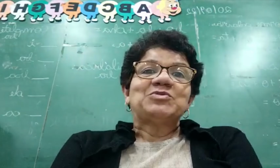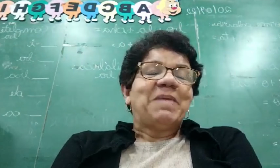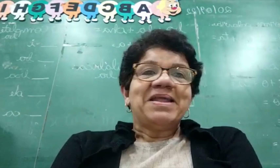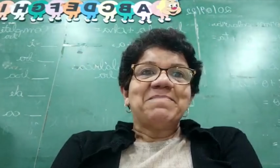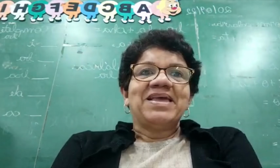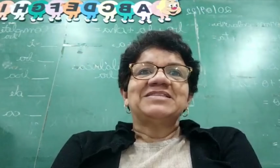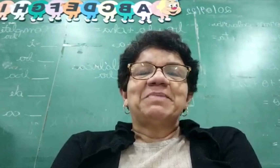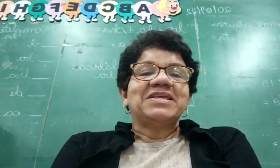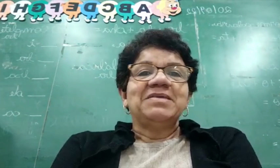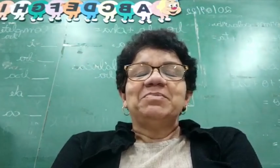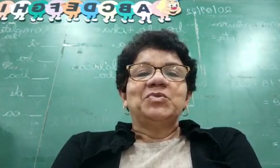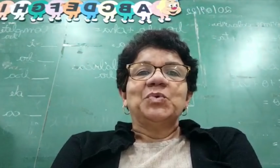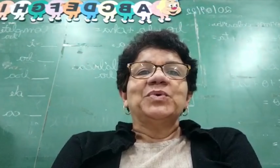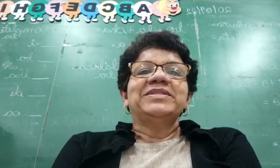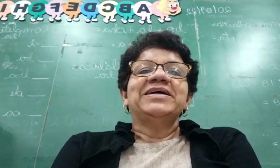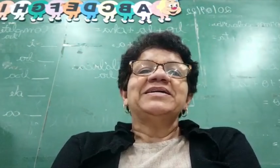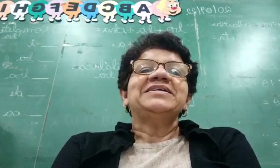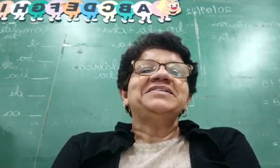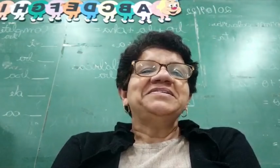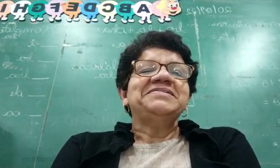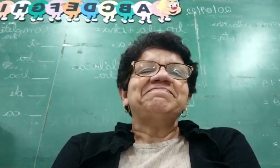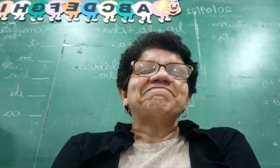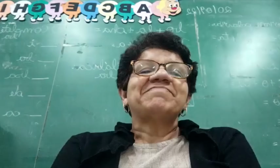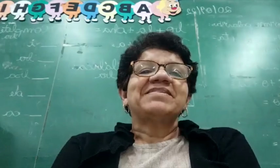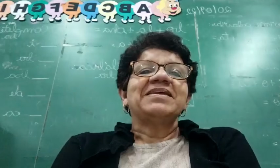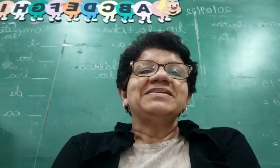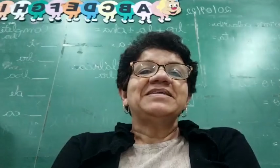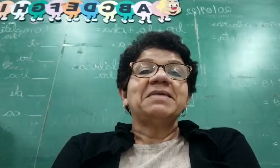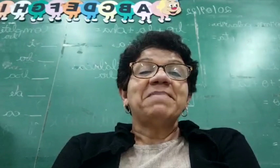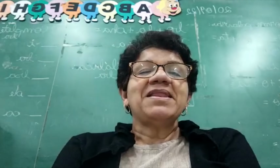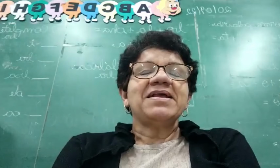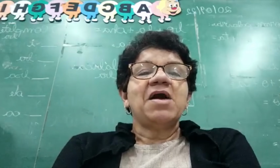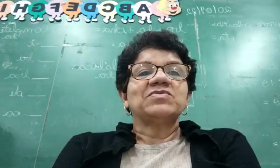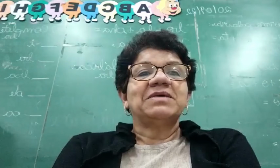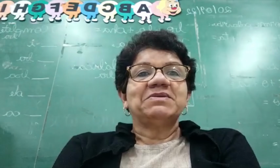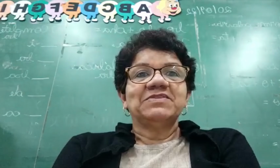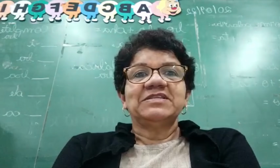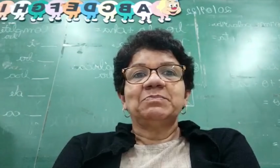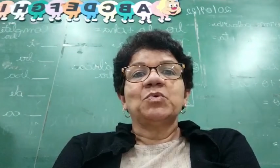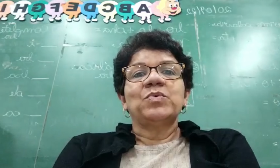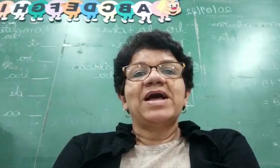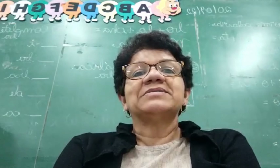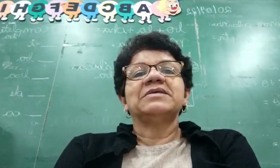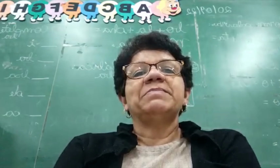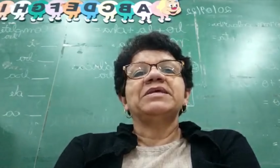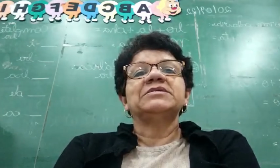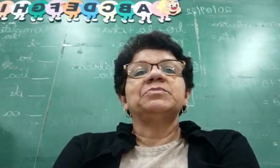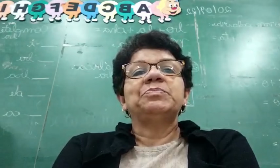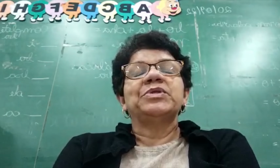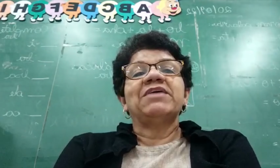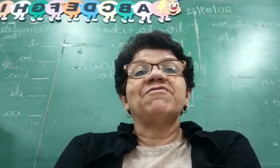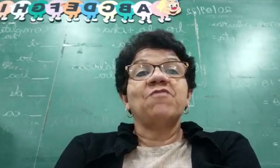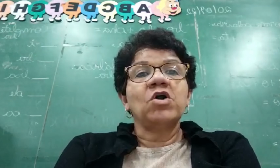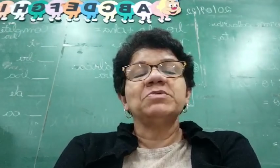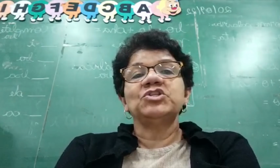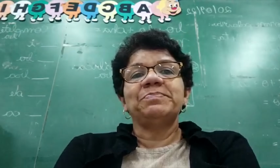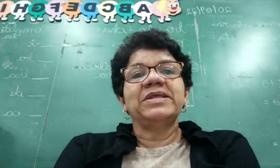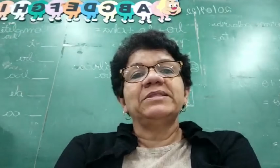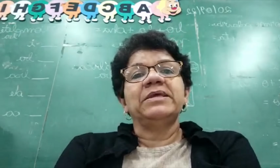os parabéns para a equipe toda. E seria bem legal, sabe, que vocês procurassem mesmo. Porque a forma de aprender